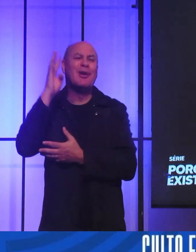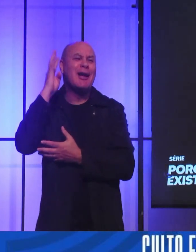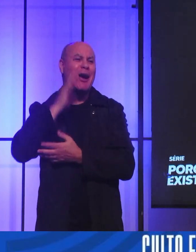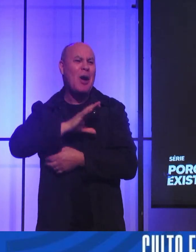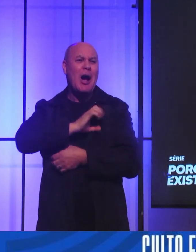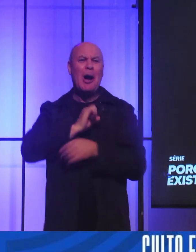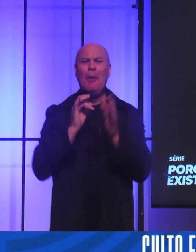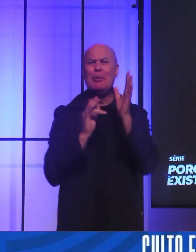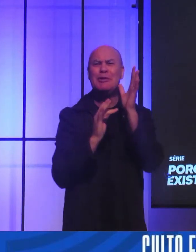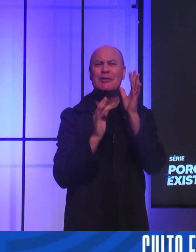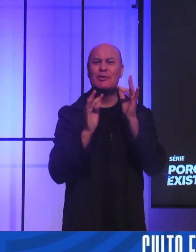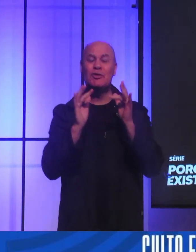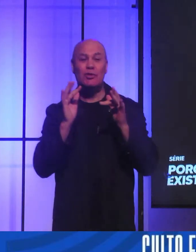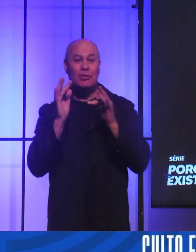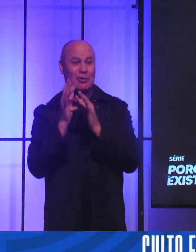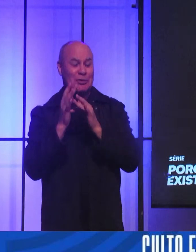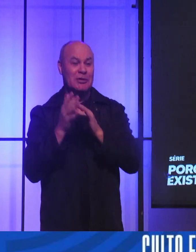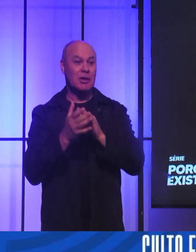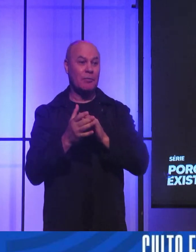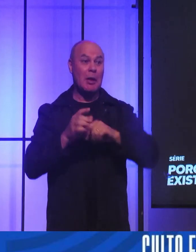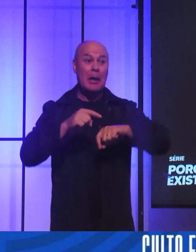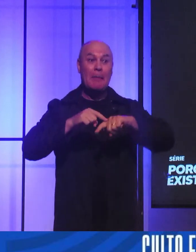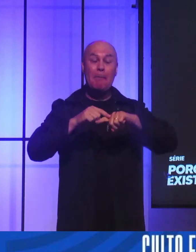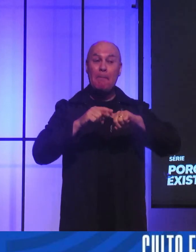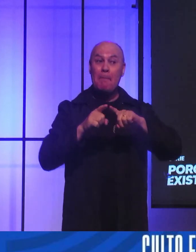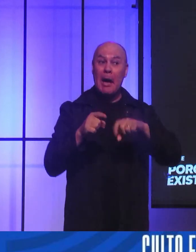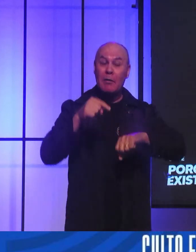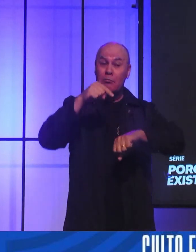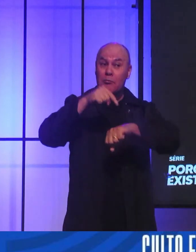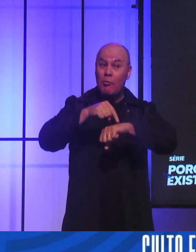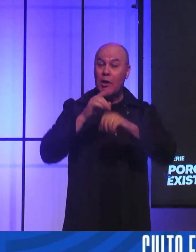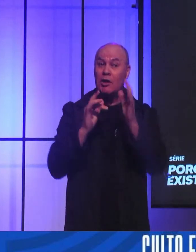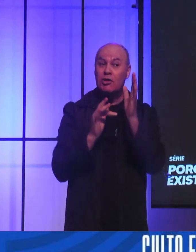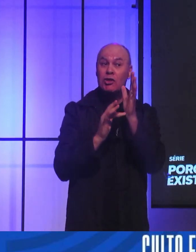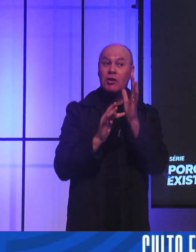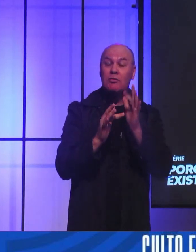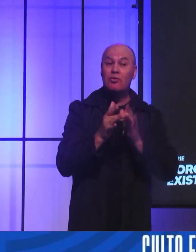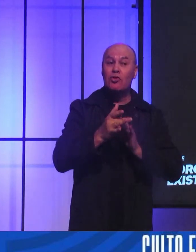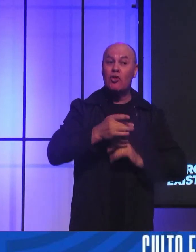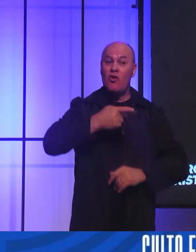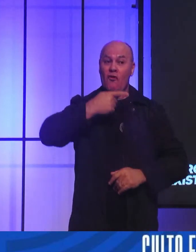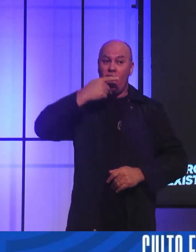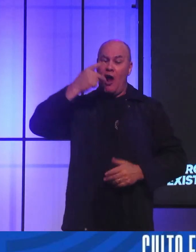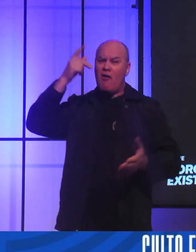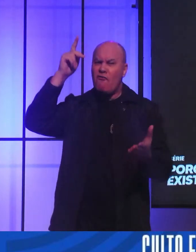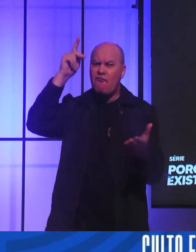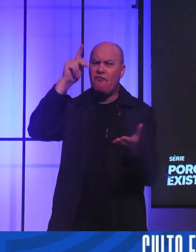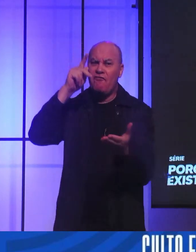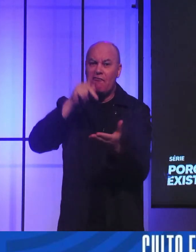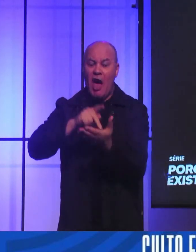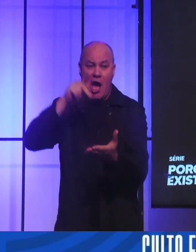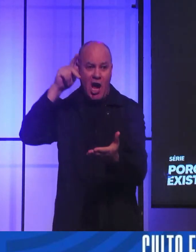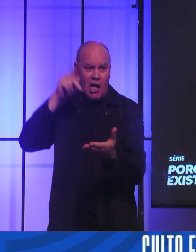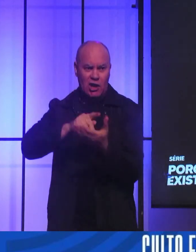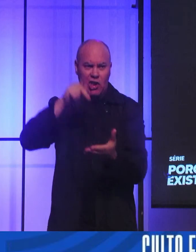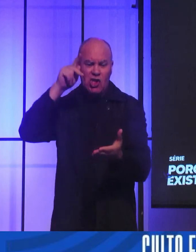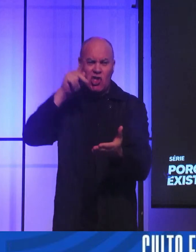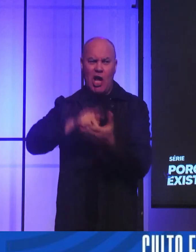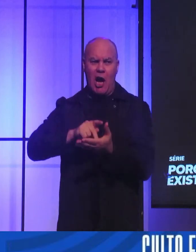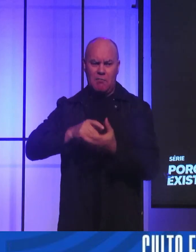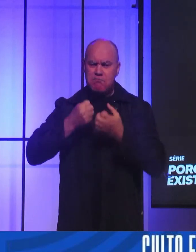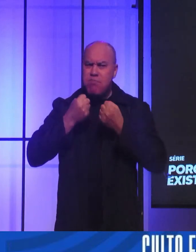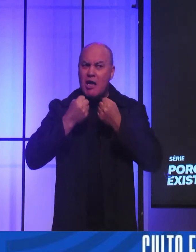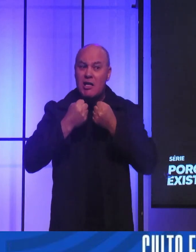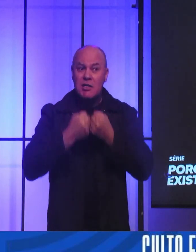direto, quando Jesus não deixa margem, ele é exclusivista, porque Jesus